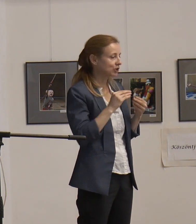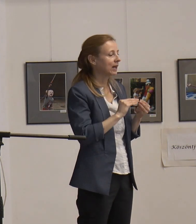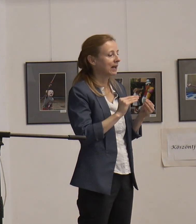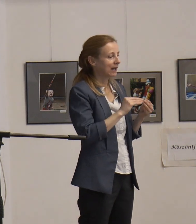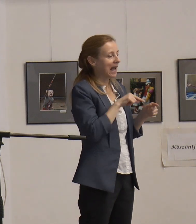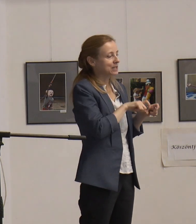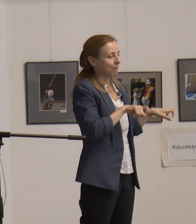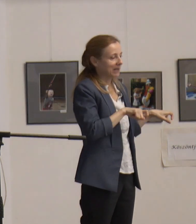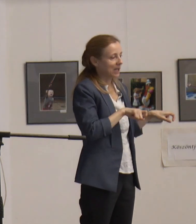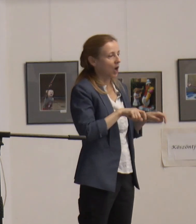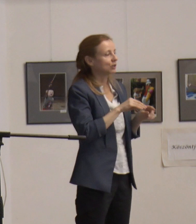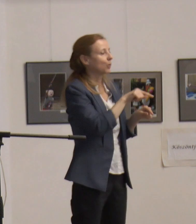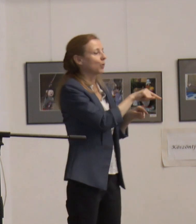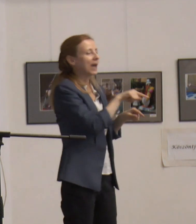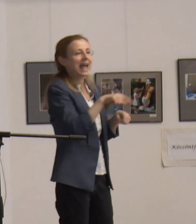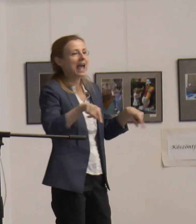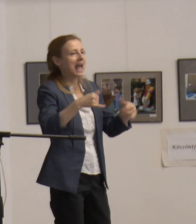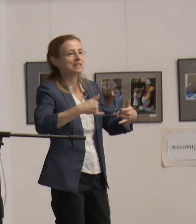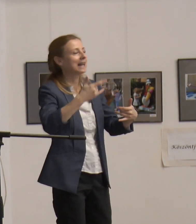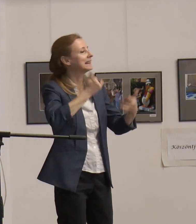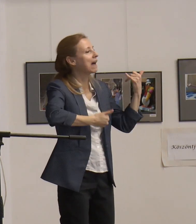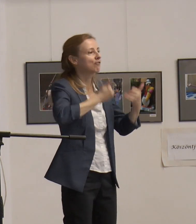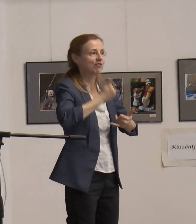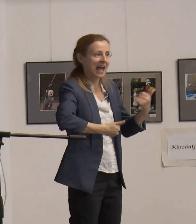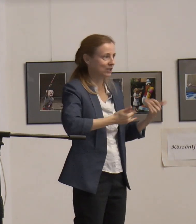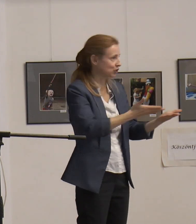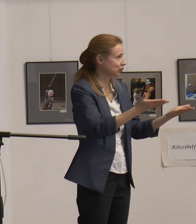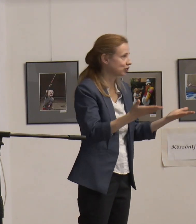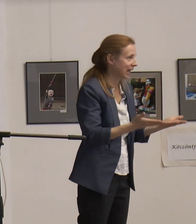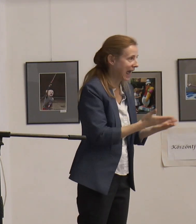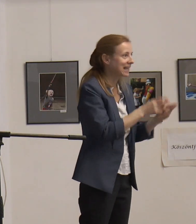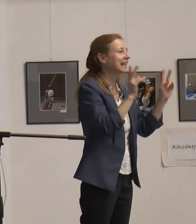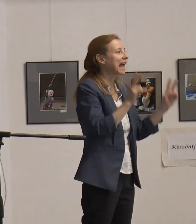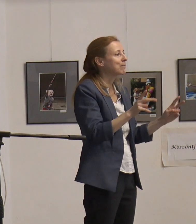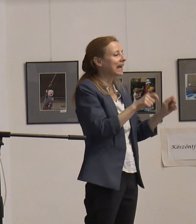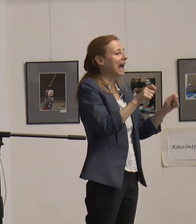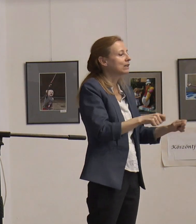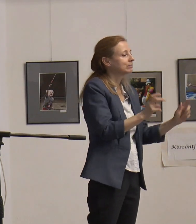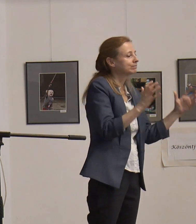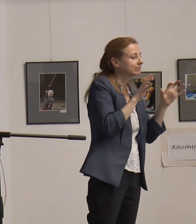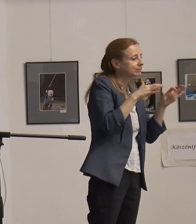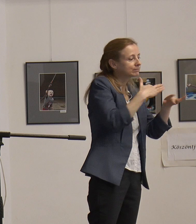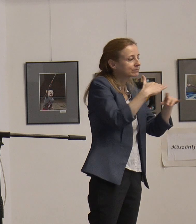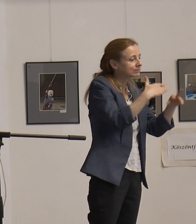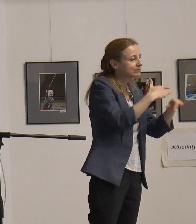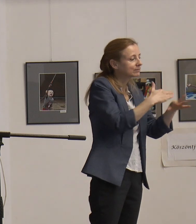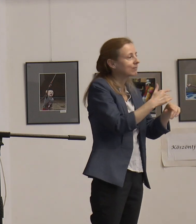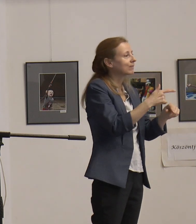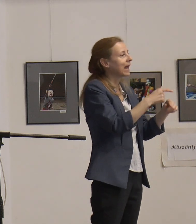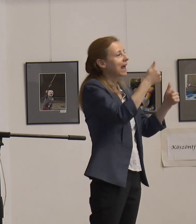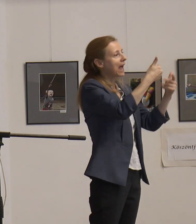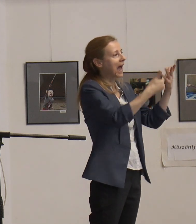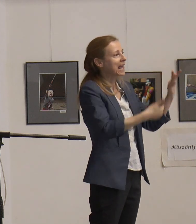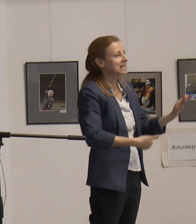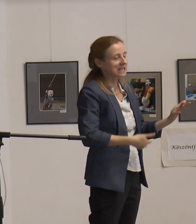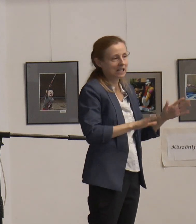mert mivel nem verseny, így nem kell a zsűrinek ugye összetudni a fejüket, hogy na most ki hova tegyük